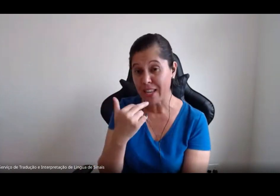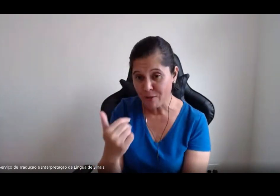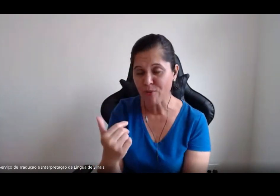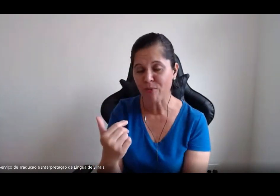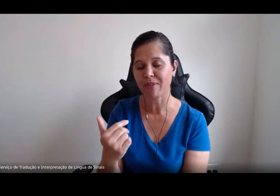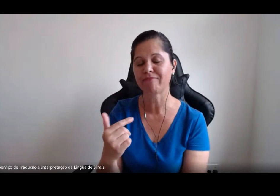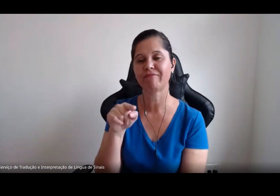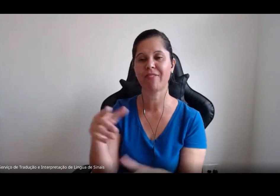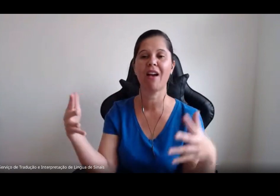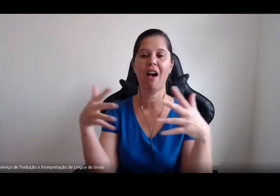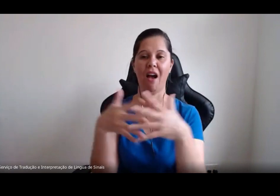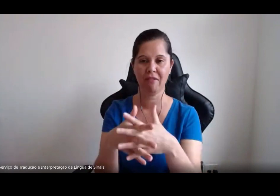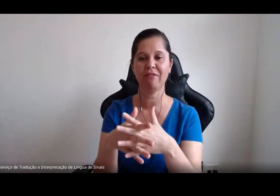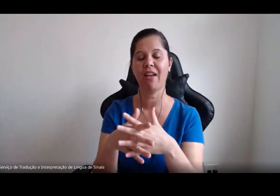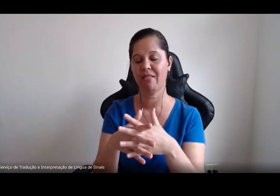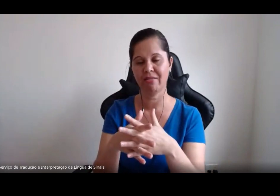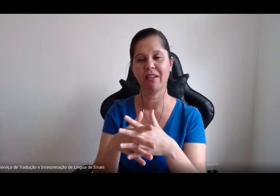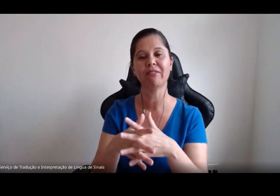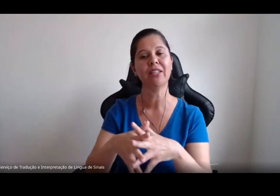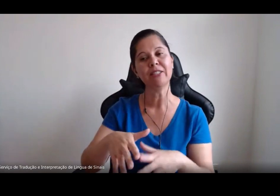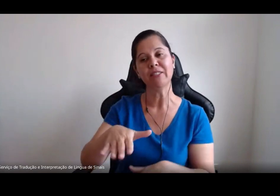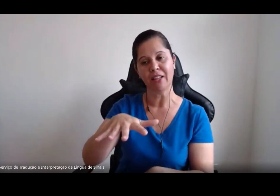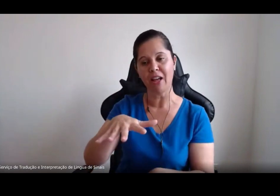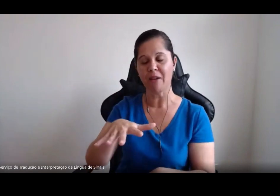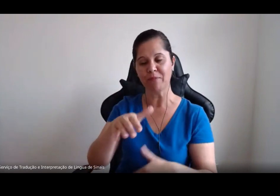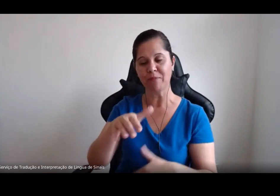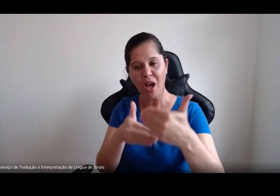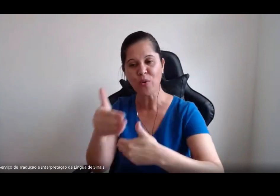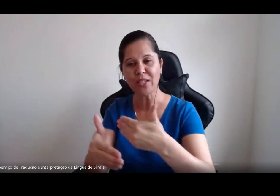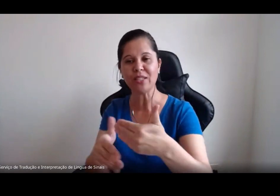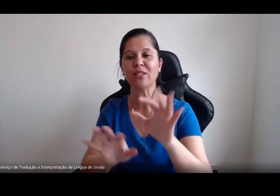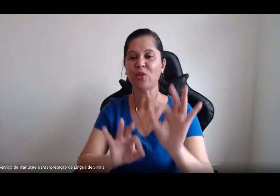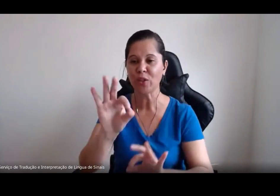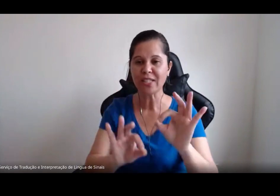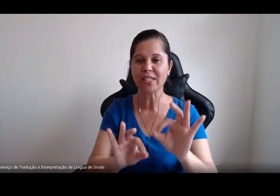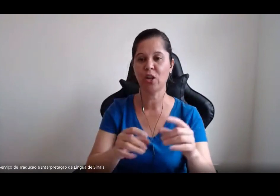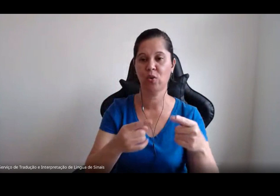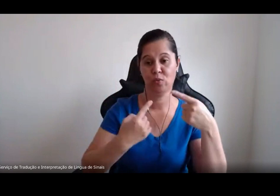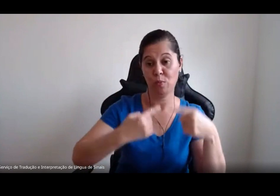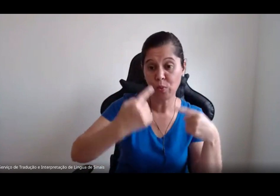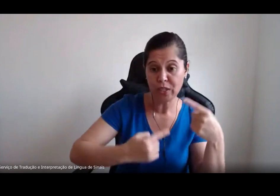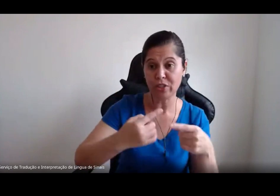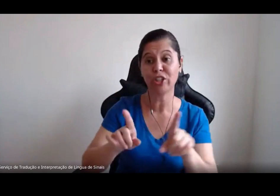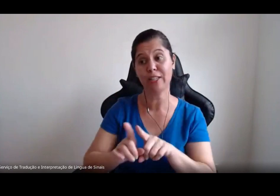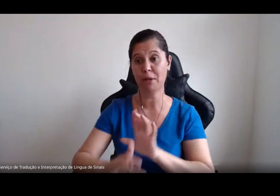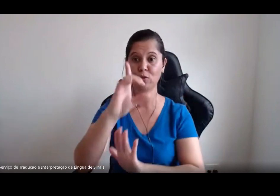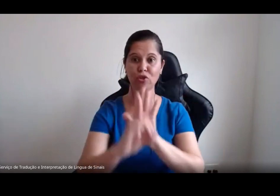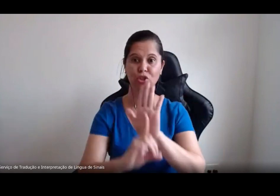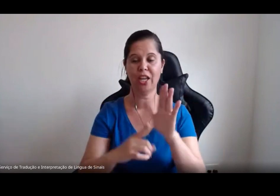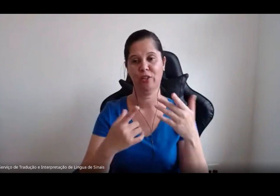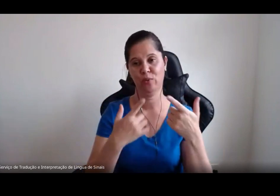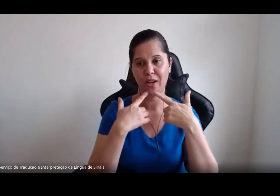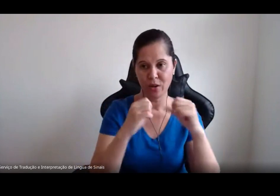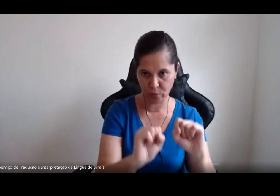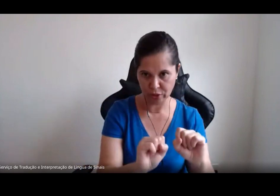línguas interferem em todas as instâncias da organização das políticas e dos direitos